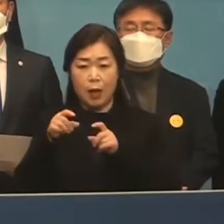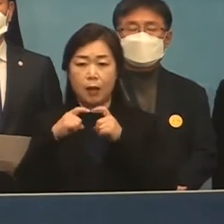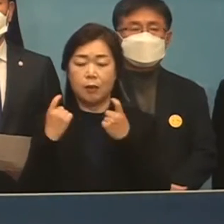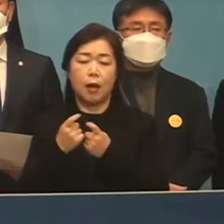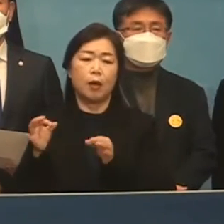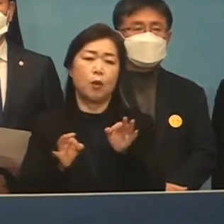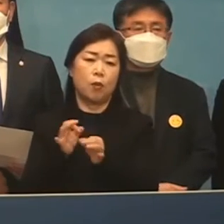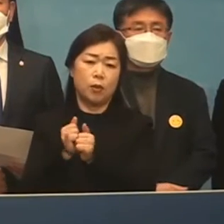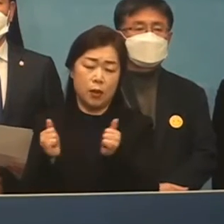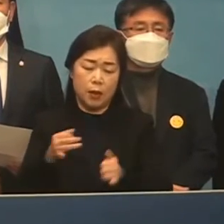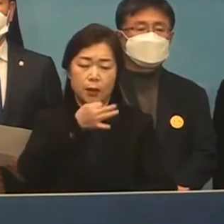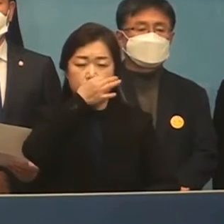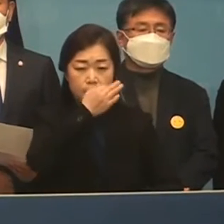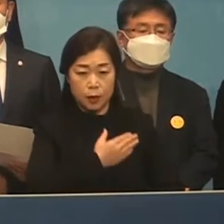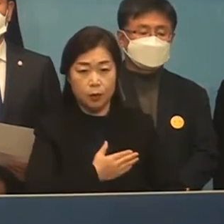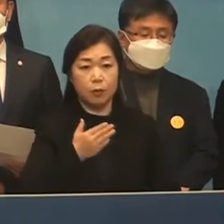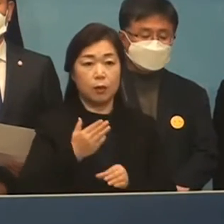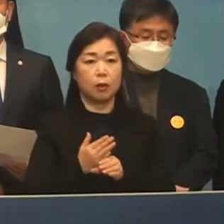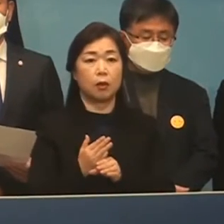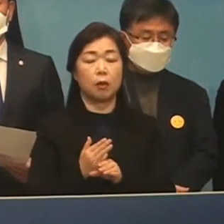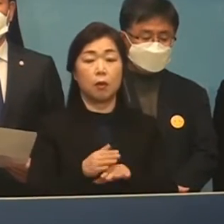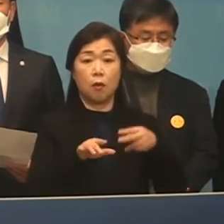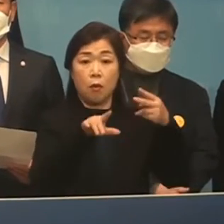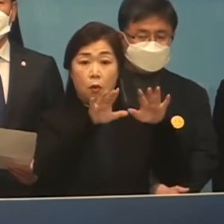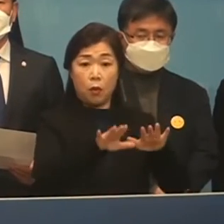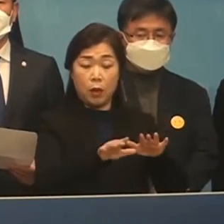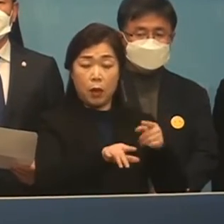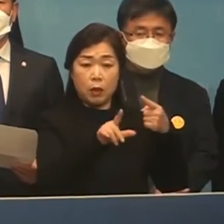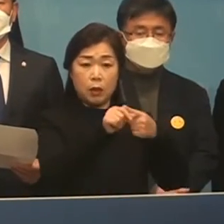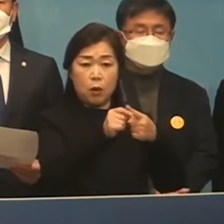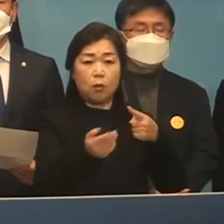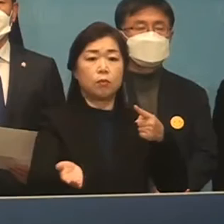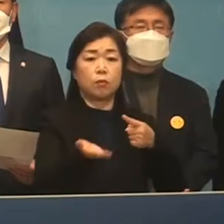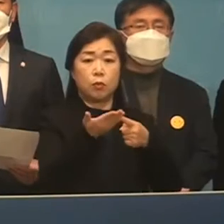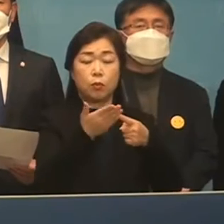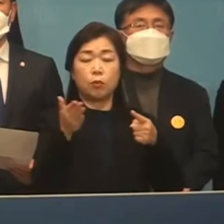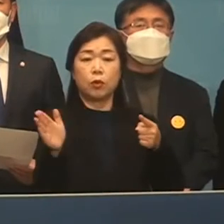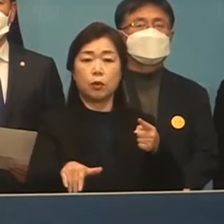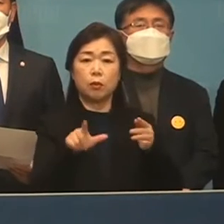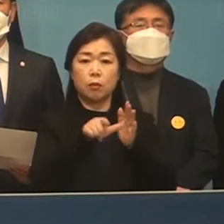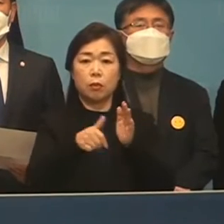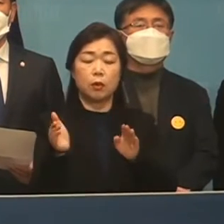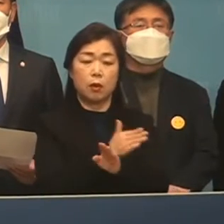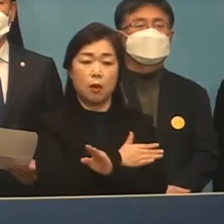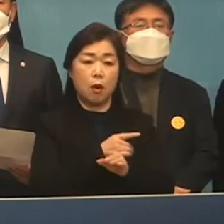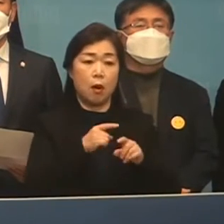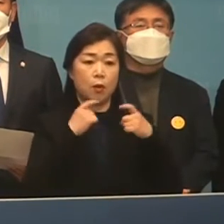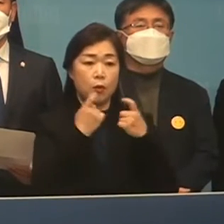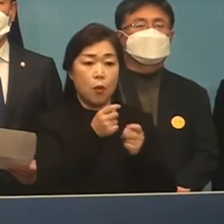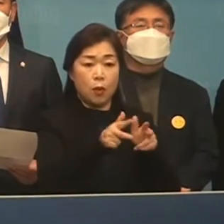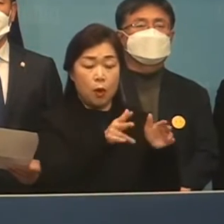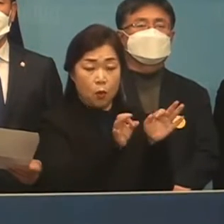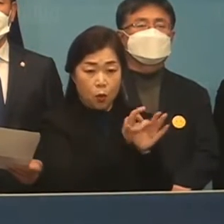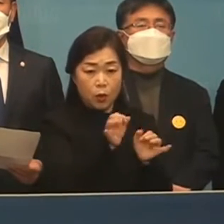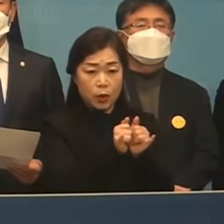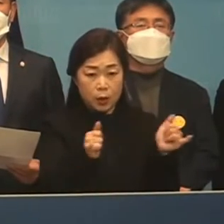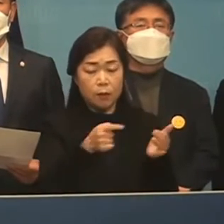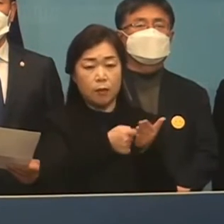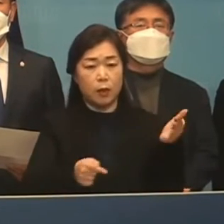있습니다. 이미 올해 초부터 민주당은 소상공인들의 피해를 두텁게 지원하기 위해